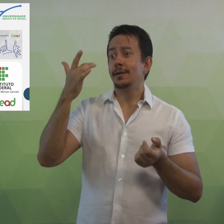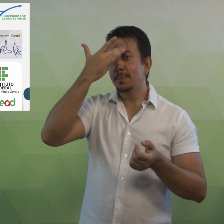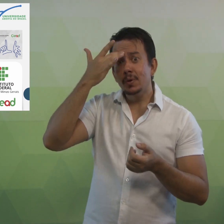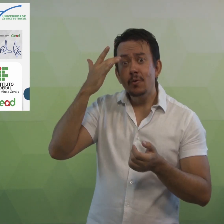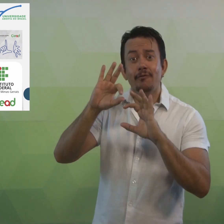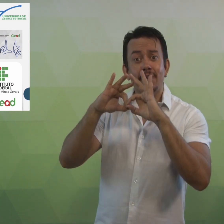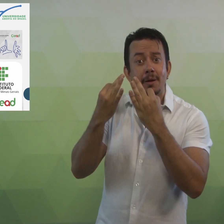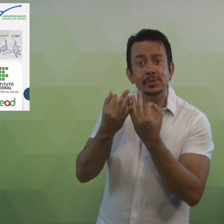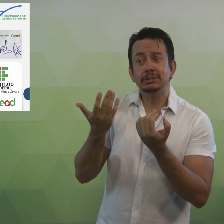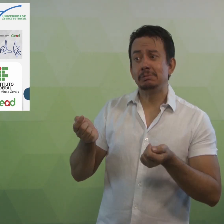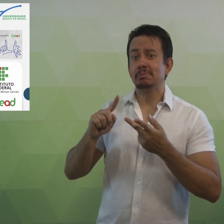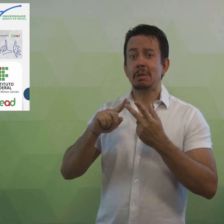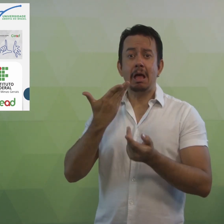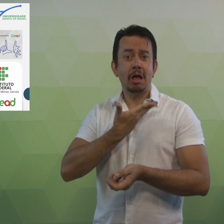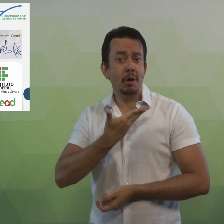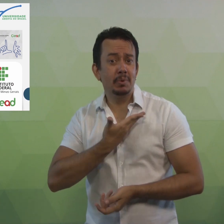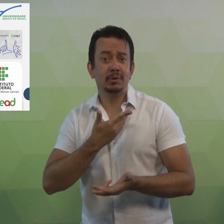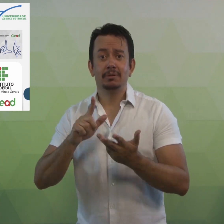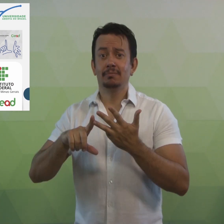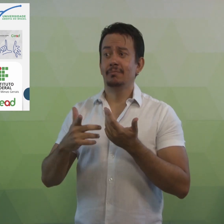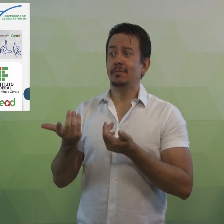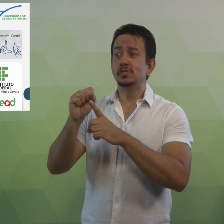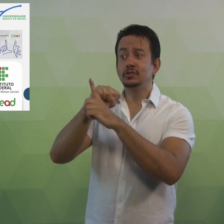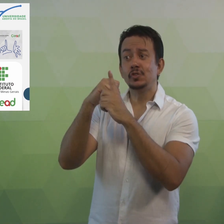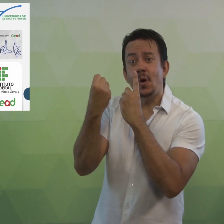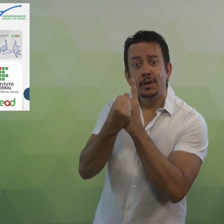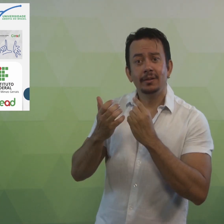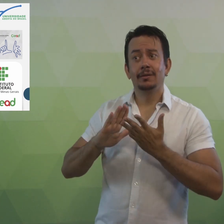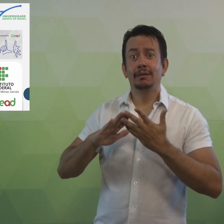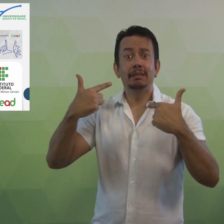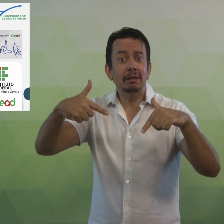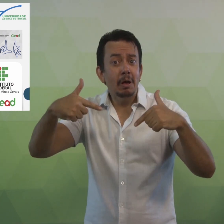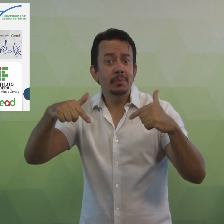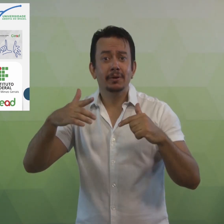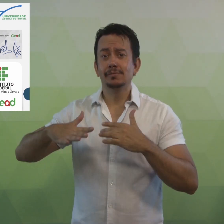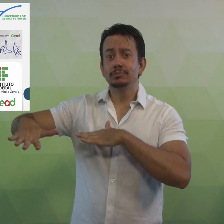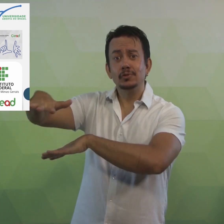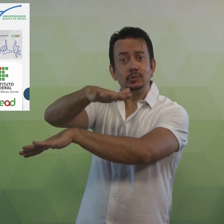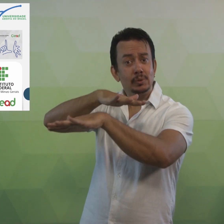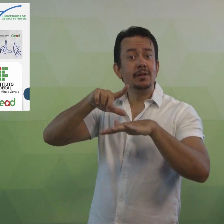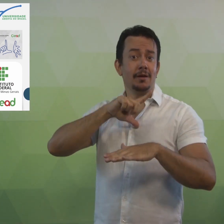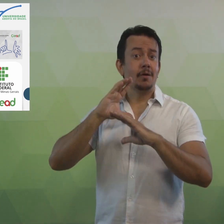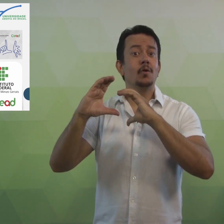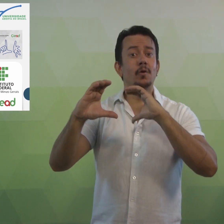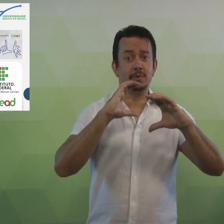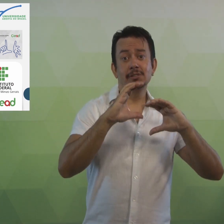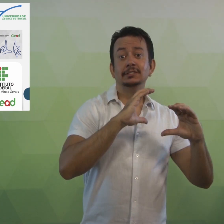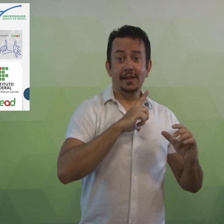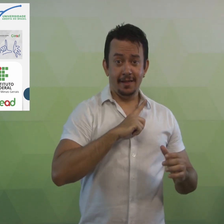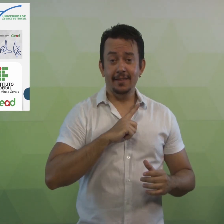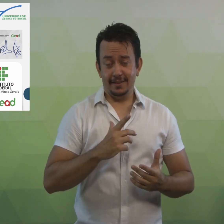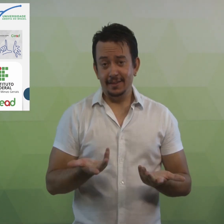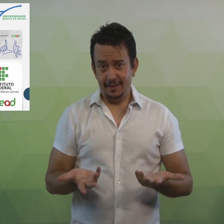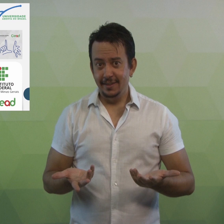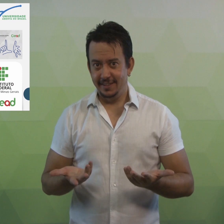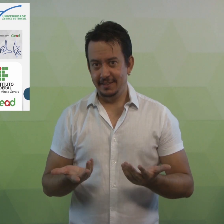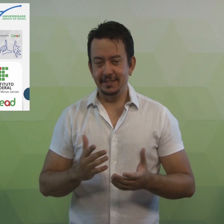que nós usamos o tempo todo na nossa comunicação, com as pessoas em geral, na nossa família, na